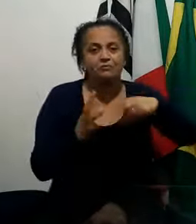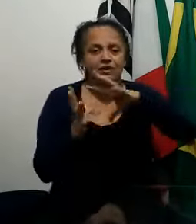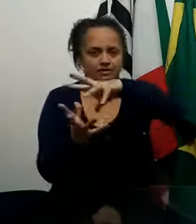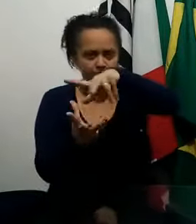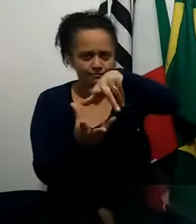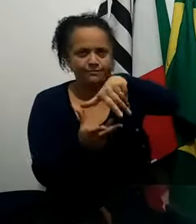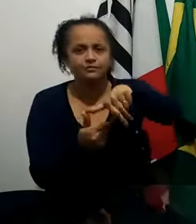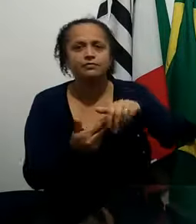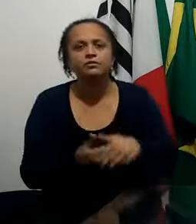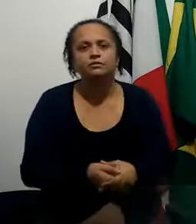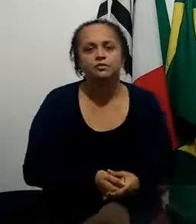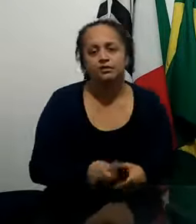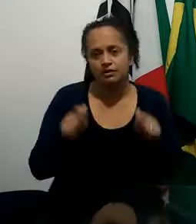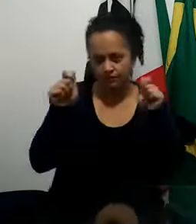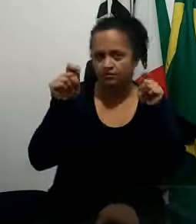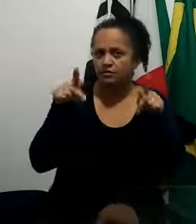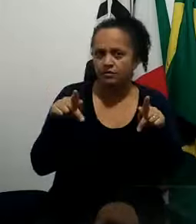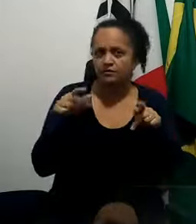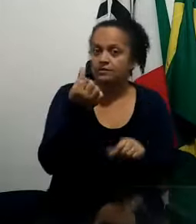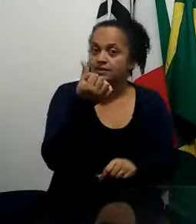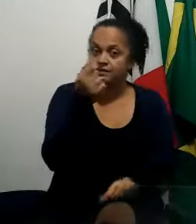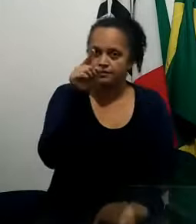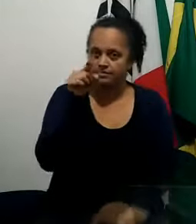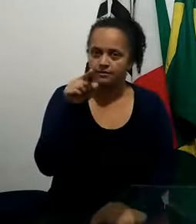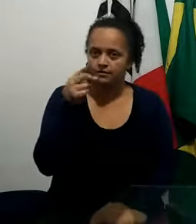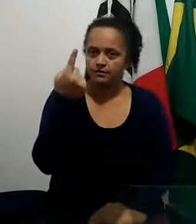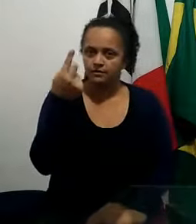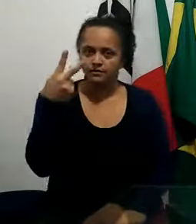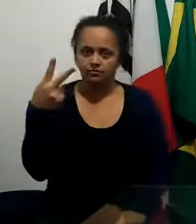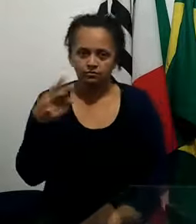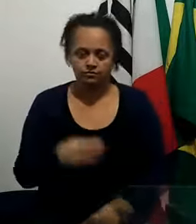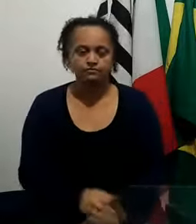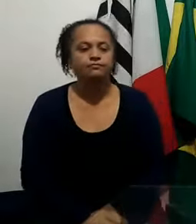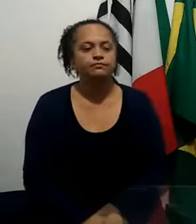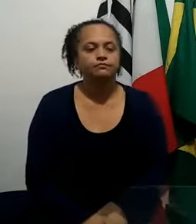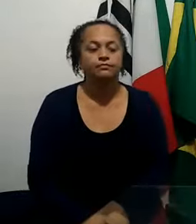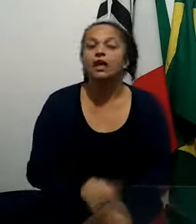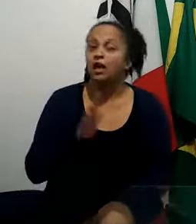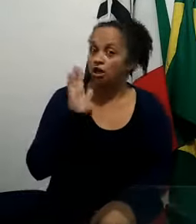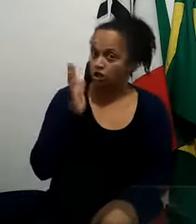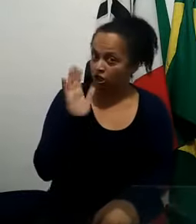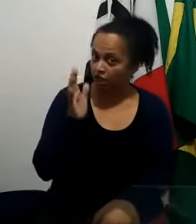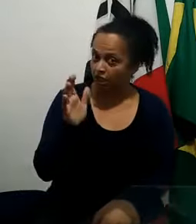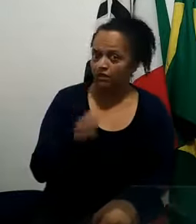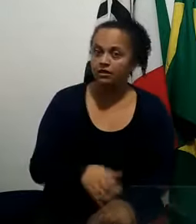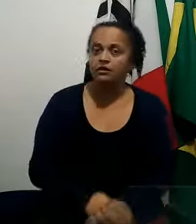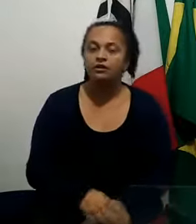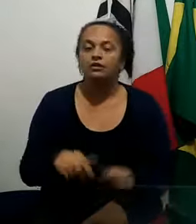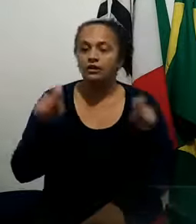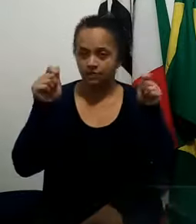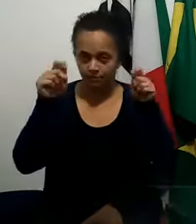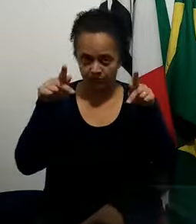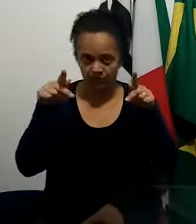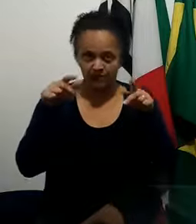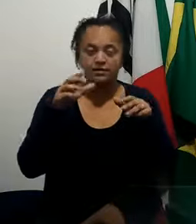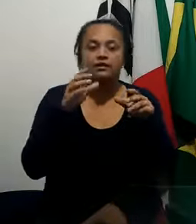6,12. Né? Olha que interessante. Já no capítulo 7, do 1 ao